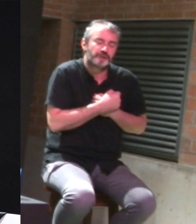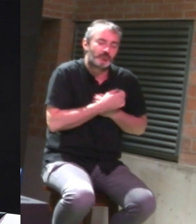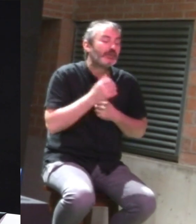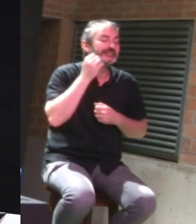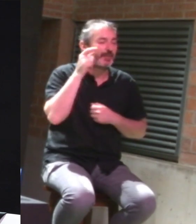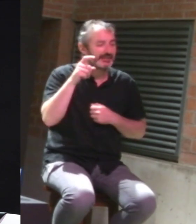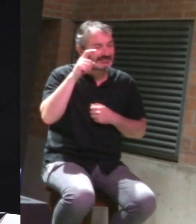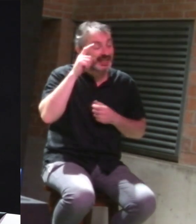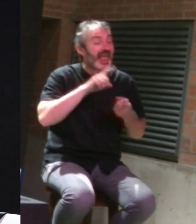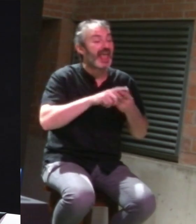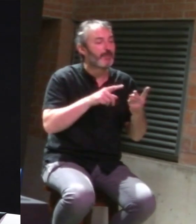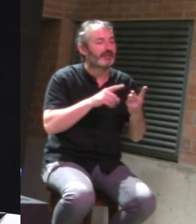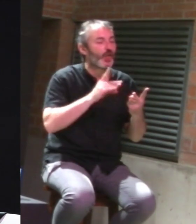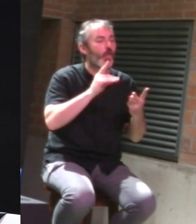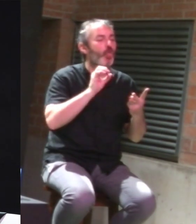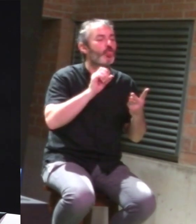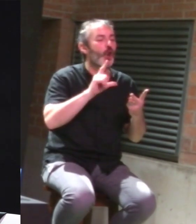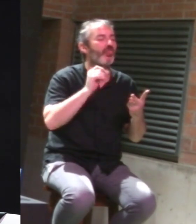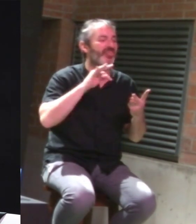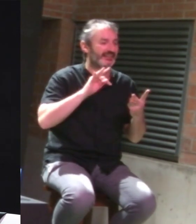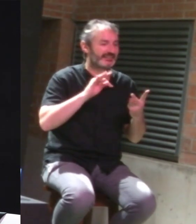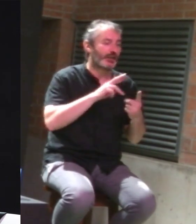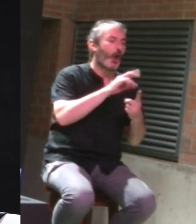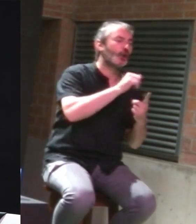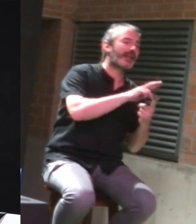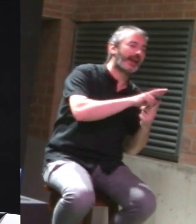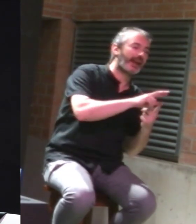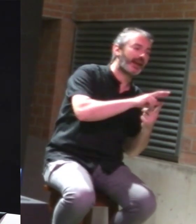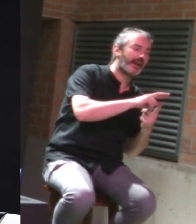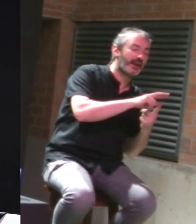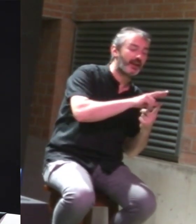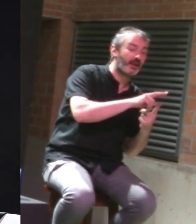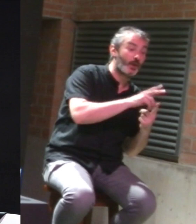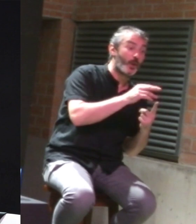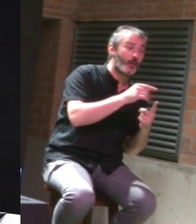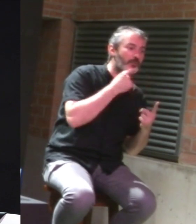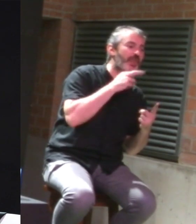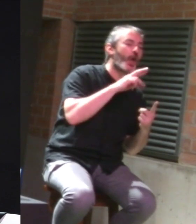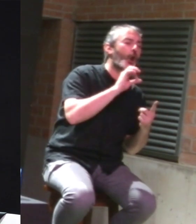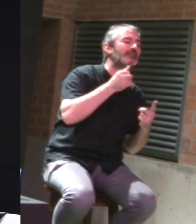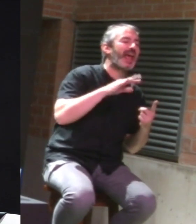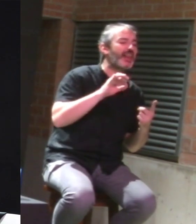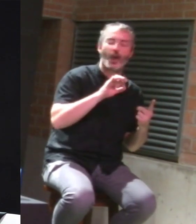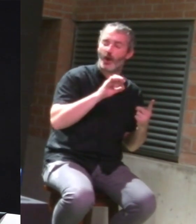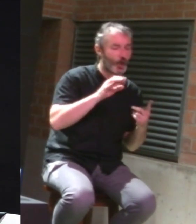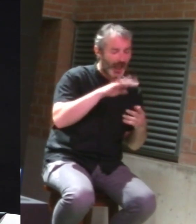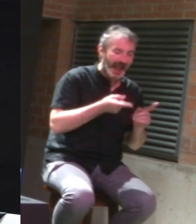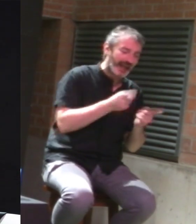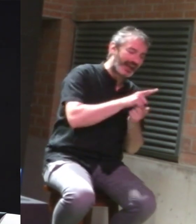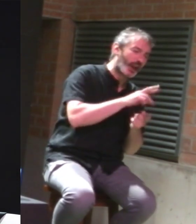molt, de Sabadell, que són les germanes Dolcet. Una és la Roser Dolcet, que a vegades als llibres li posen Rosario, perquè Roser